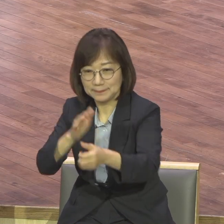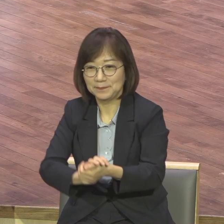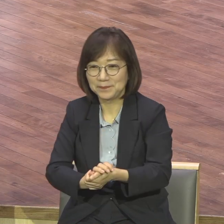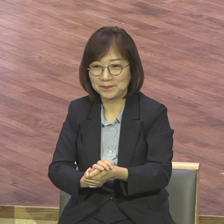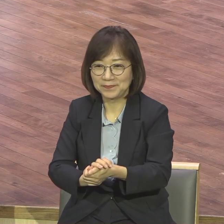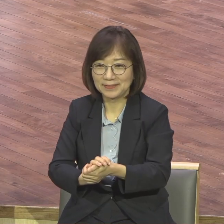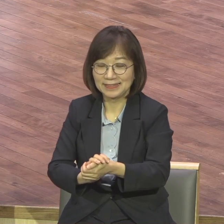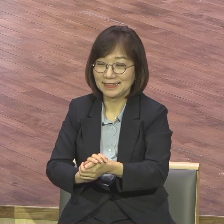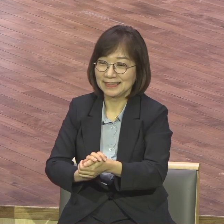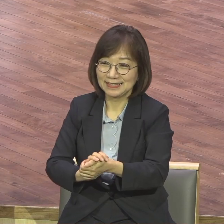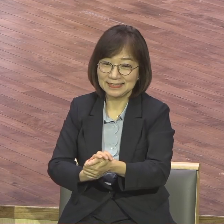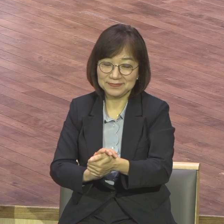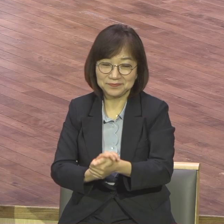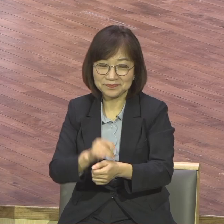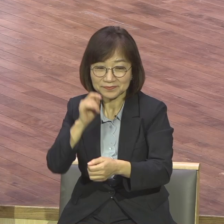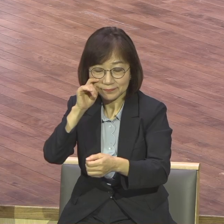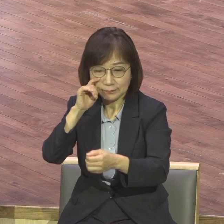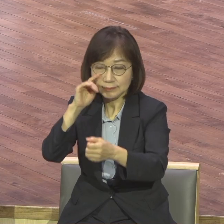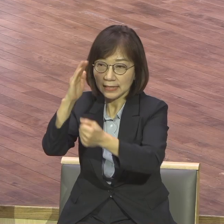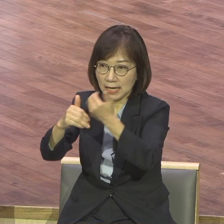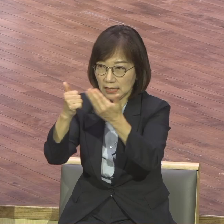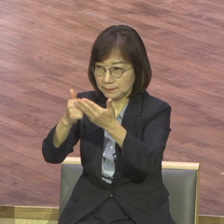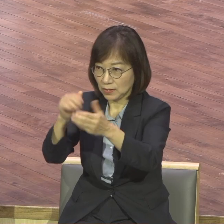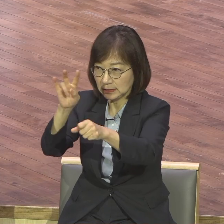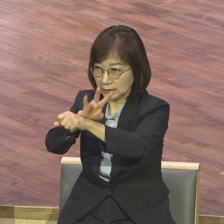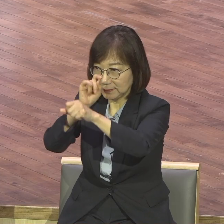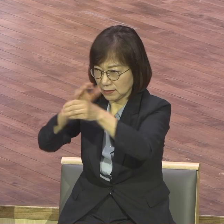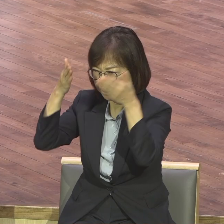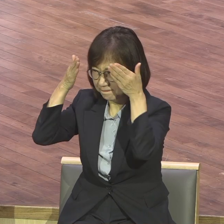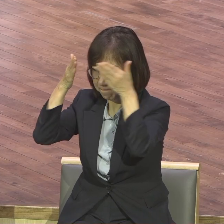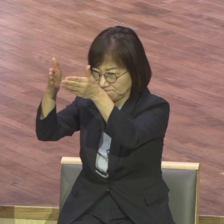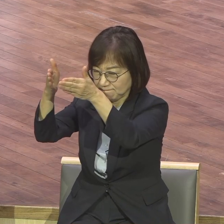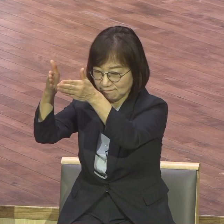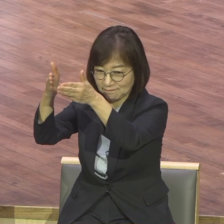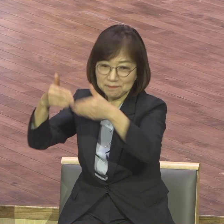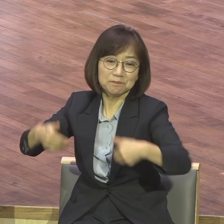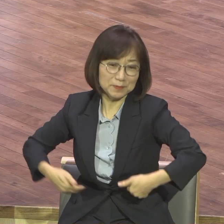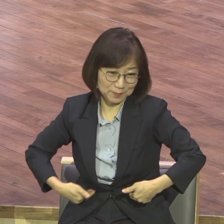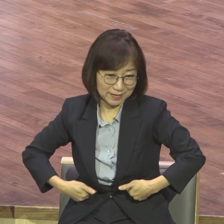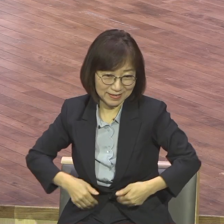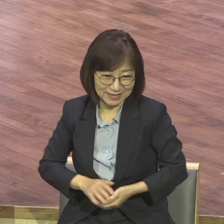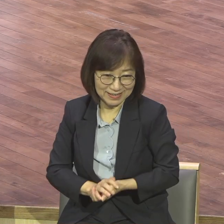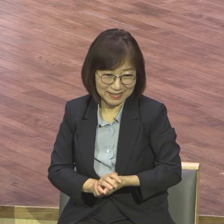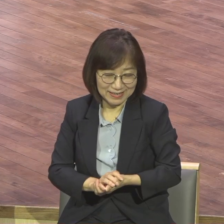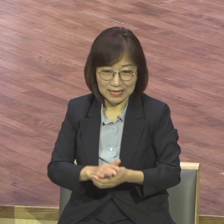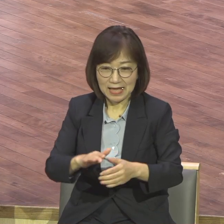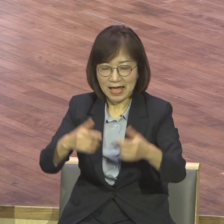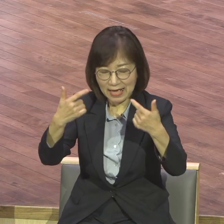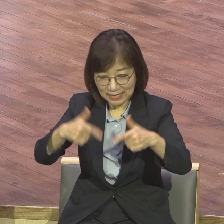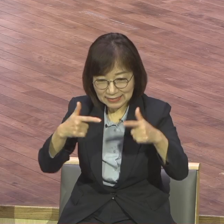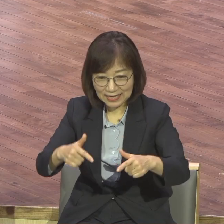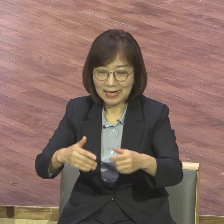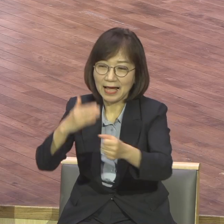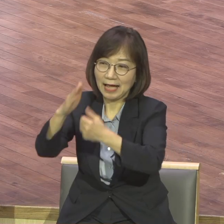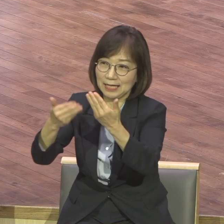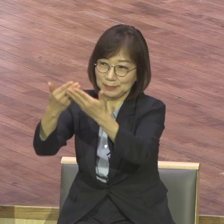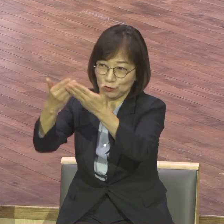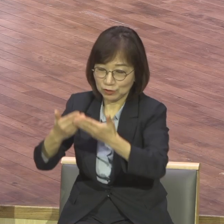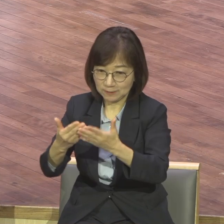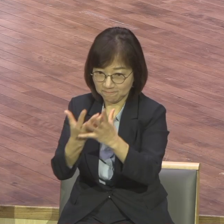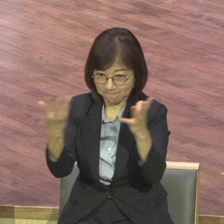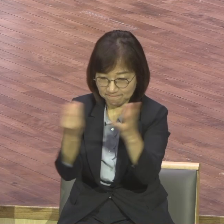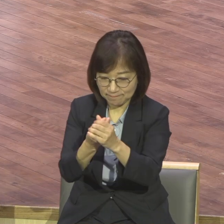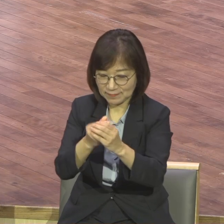되지 못하도록 사단은 집중 공격하죠. 그래서 우리는 하나님의 전신갑주 완전